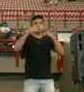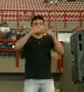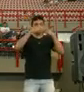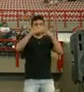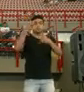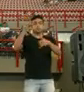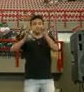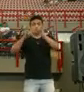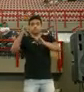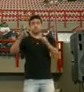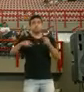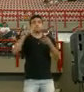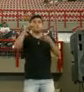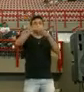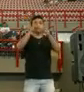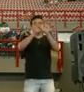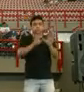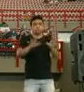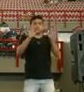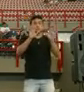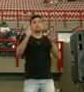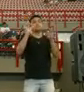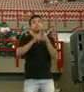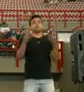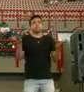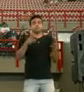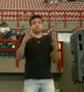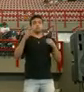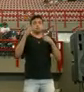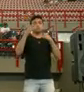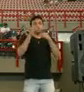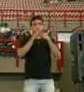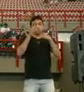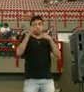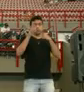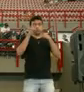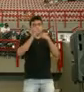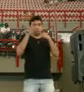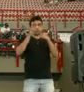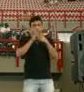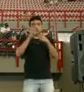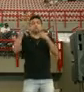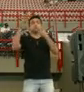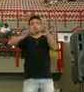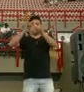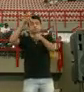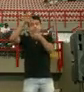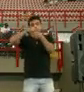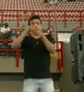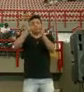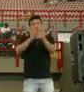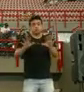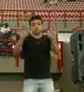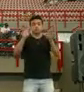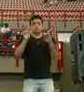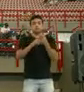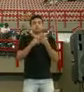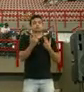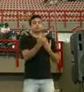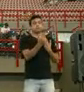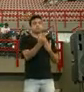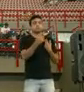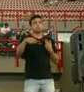em Química na UFC, e agora estou fazendo doutorado em Química na UFC. E eu saí daqui, ó, como